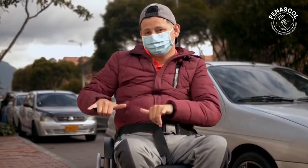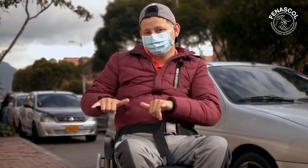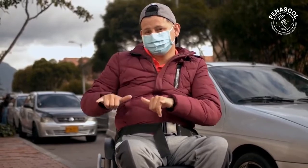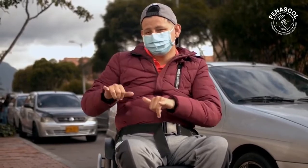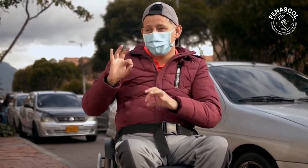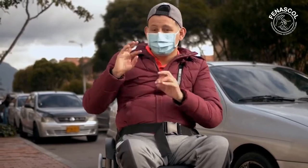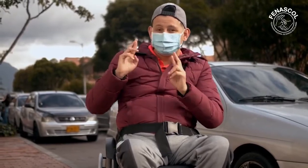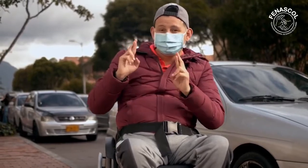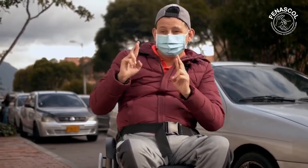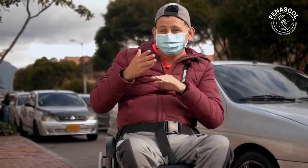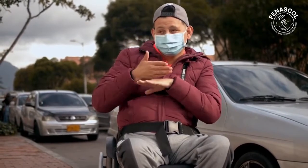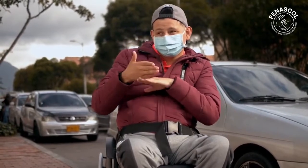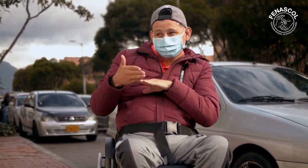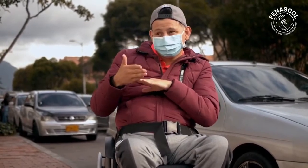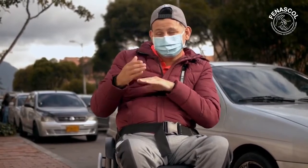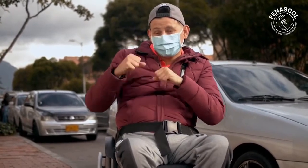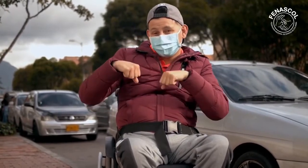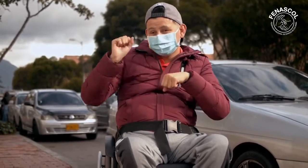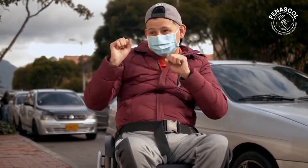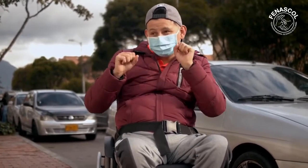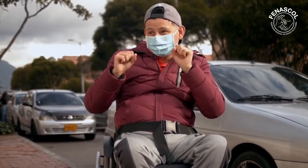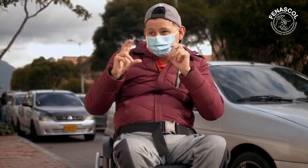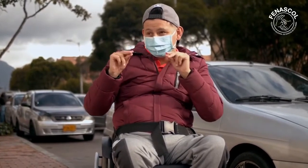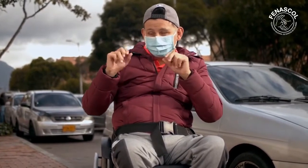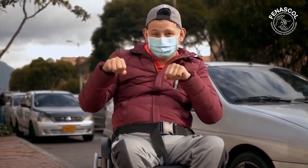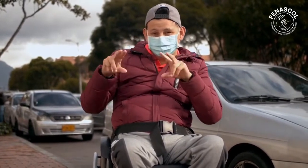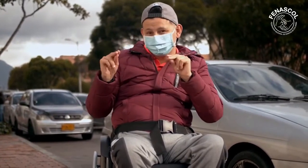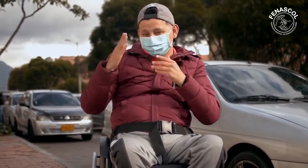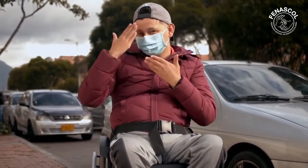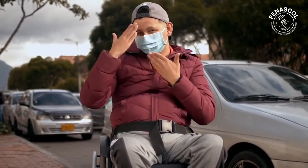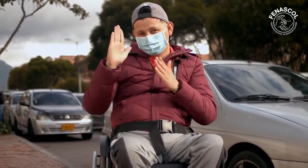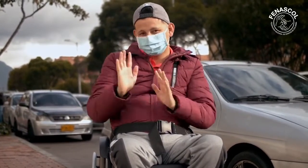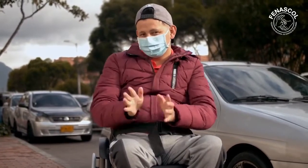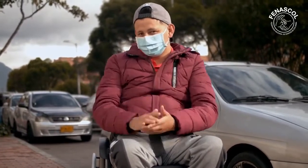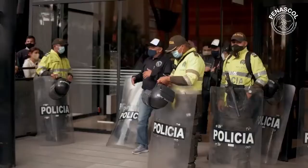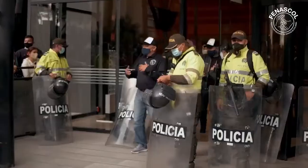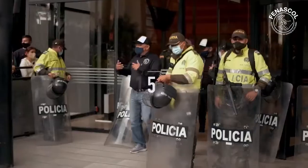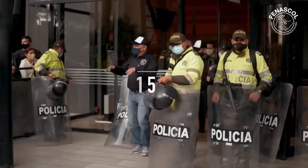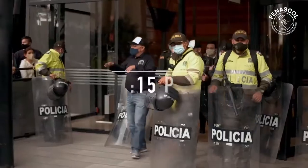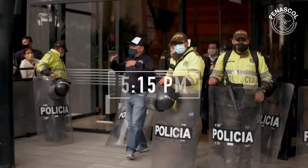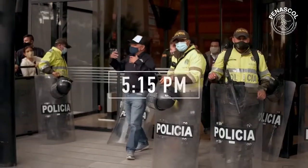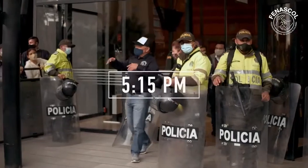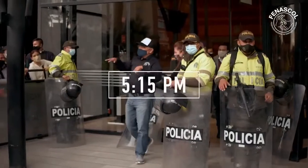quedarnos. Ojalá más tarde miren la posibilidad porque hasta el momento no se sabe nada.